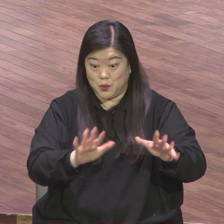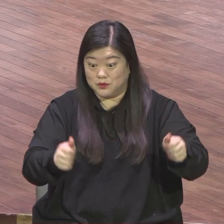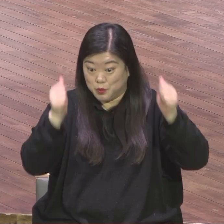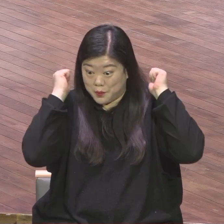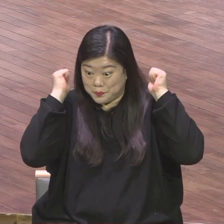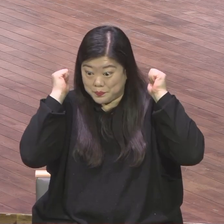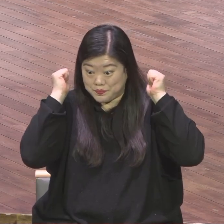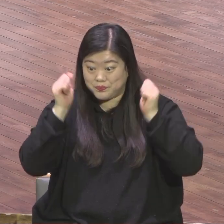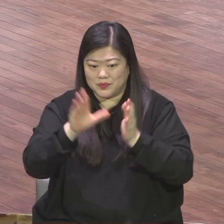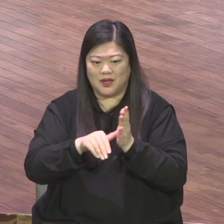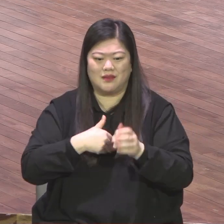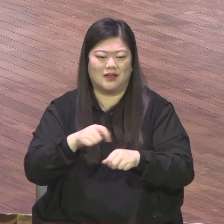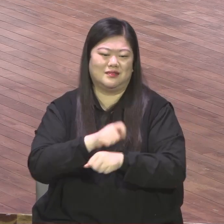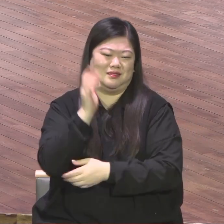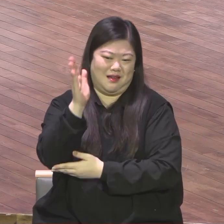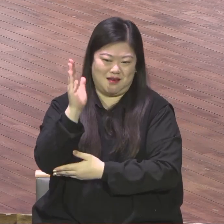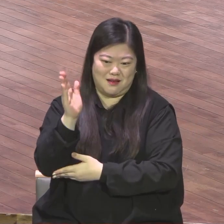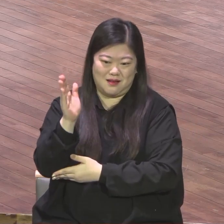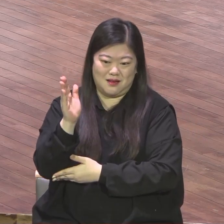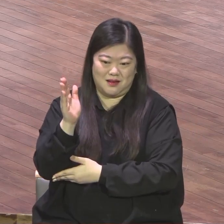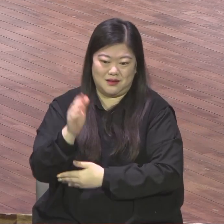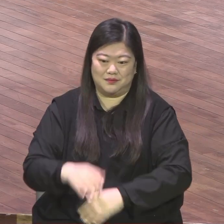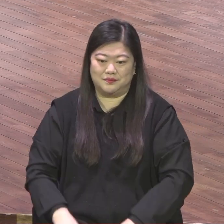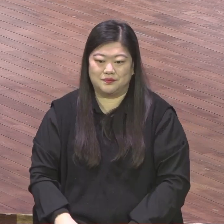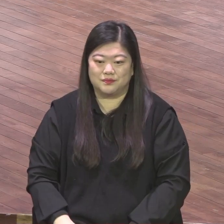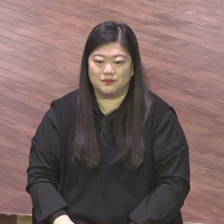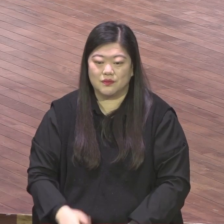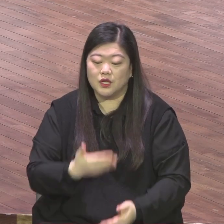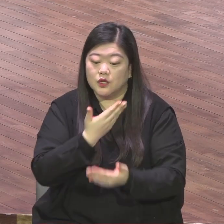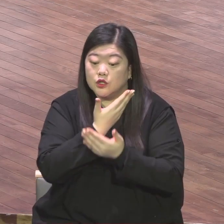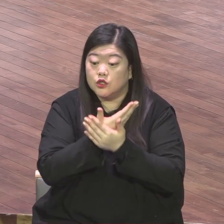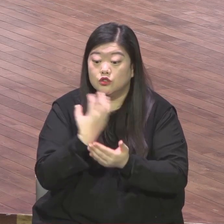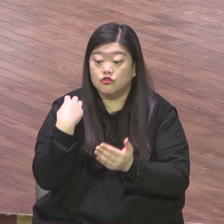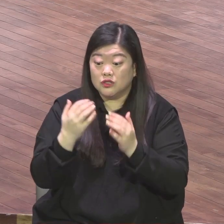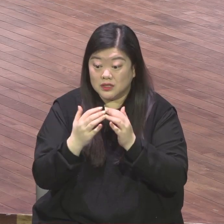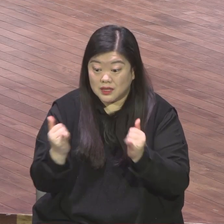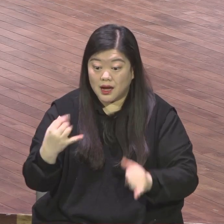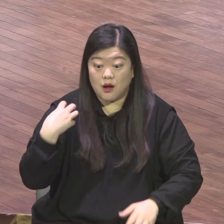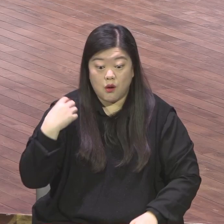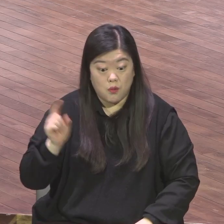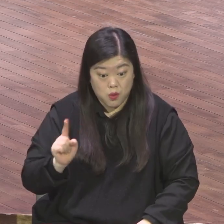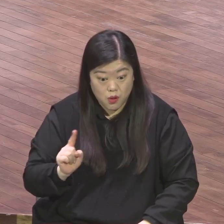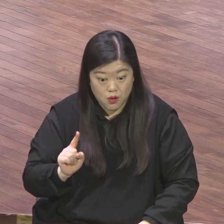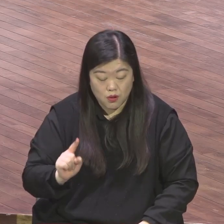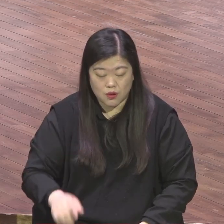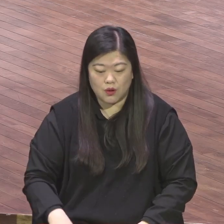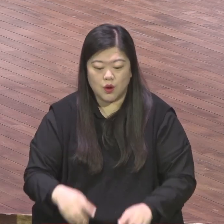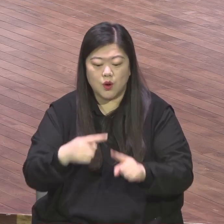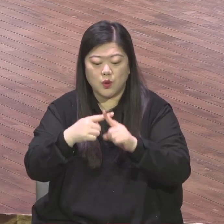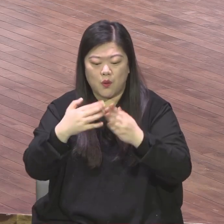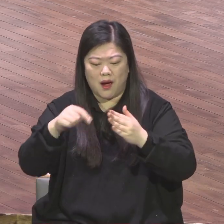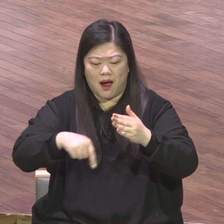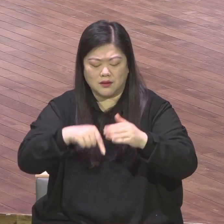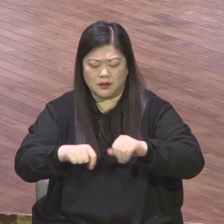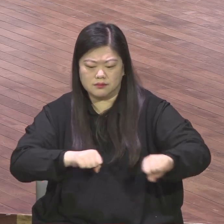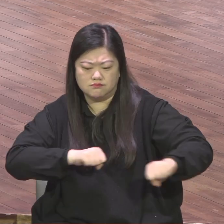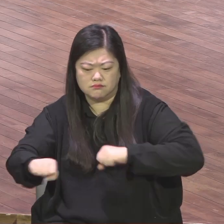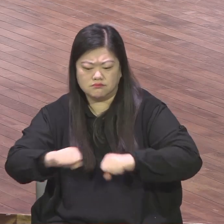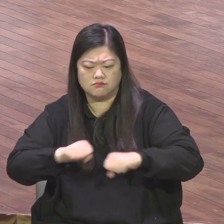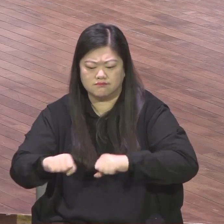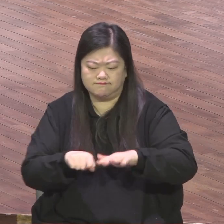하나. 중직자는 교회가 나가는 방향에 중직자는 주도적 역할을 해야